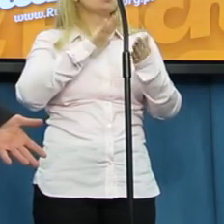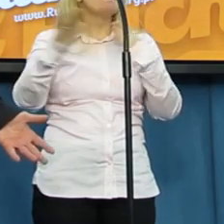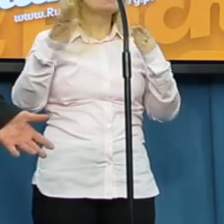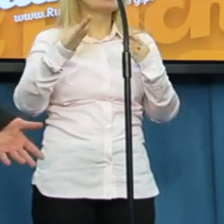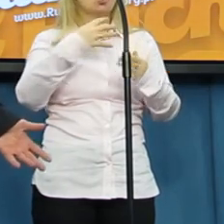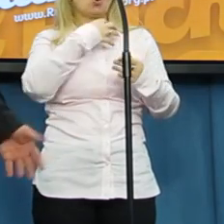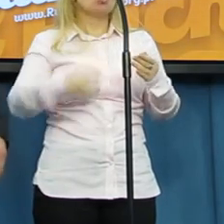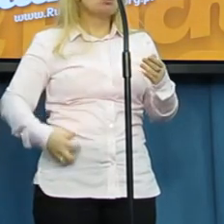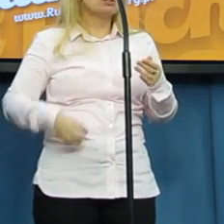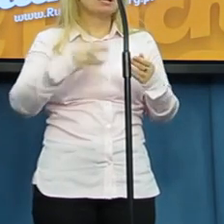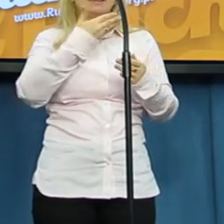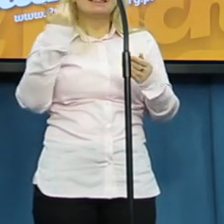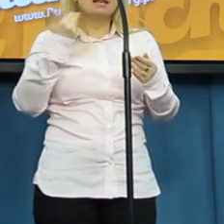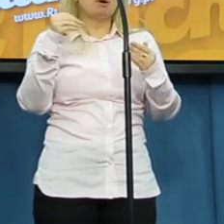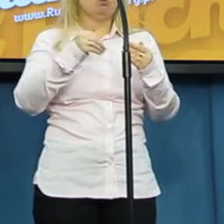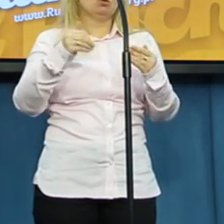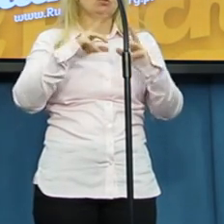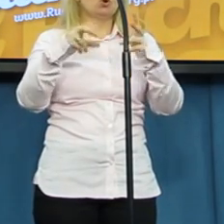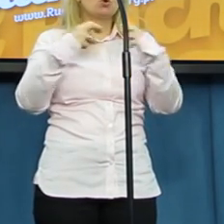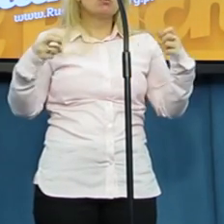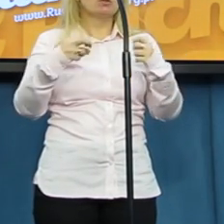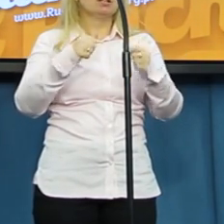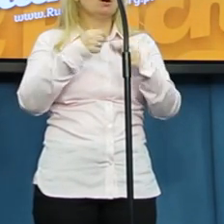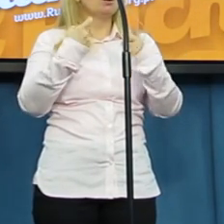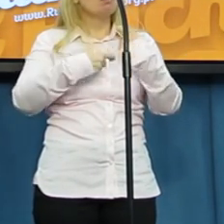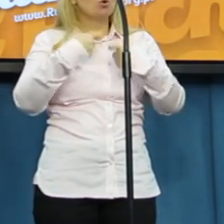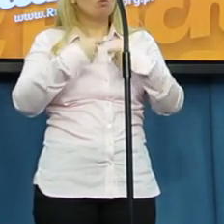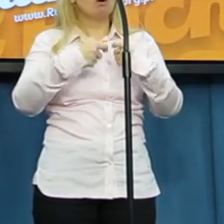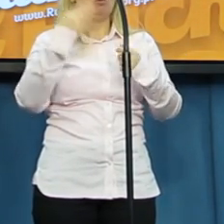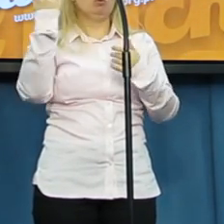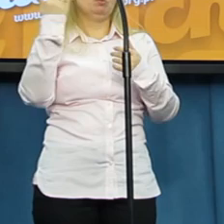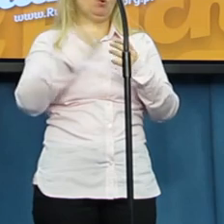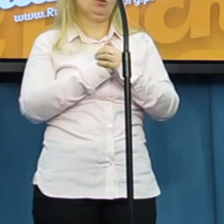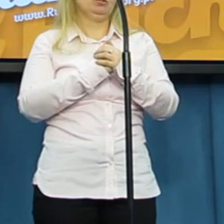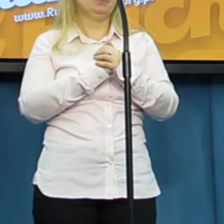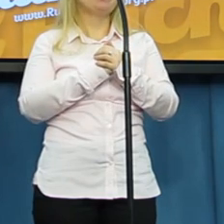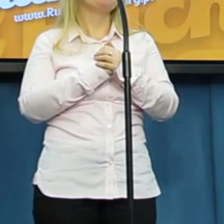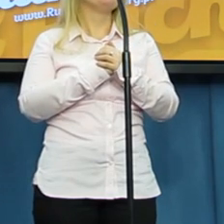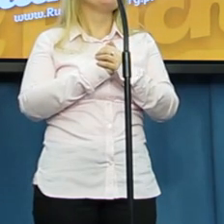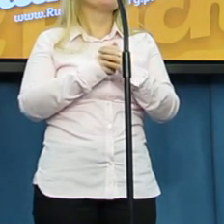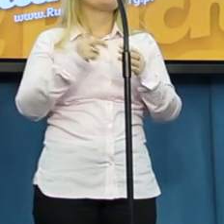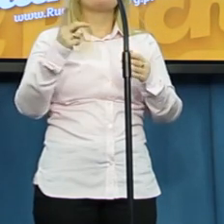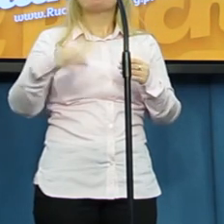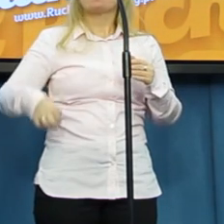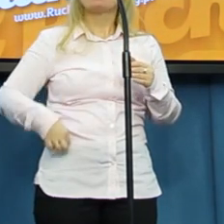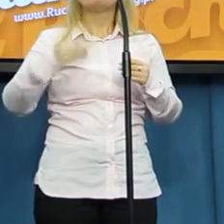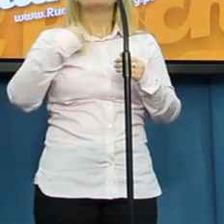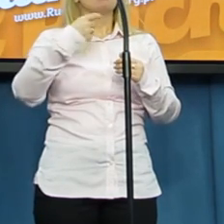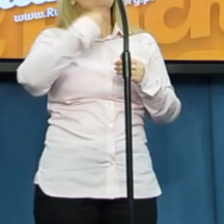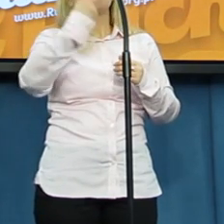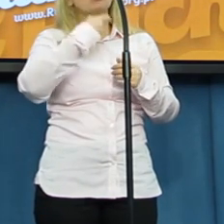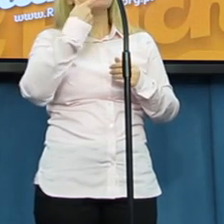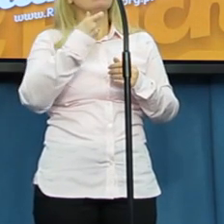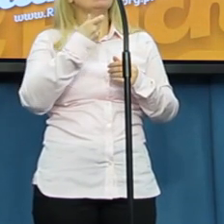żadnego problemu społecznego, co jest tak bliskie nam. Na pana głosowali wyborcy SLD, rozumiem pan, nie odczuwa kierunku, że teraz